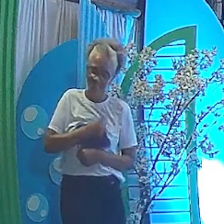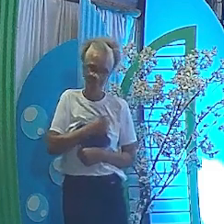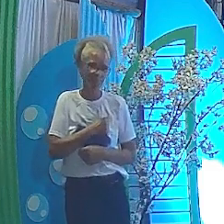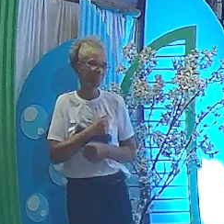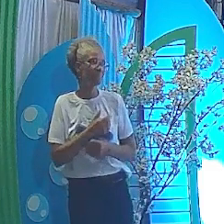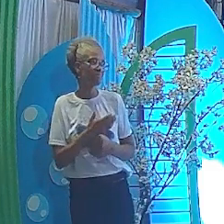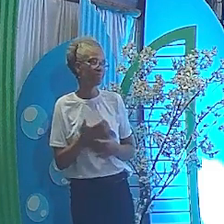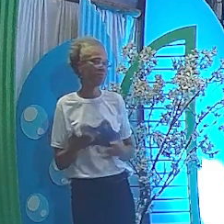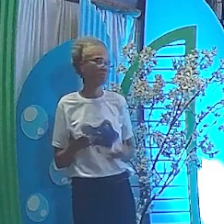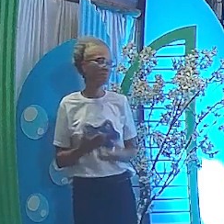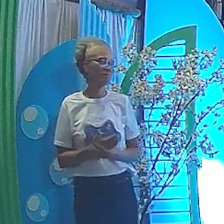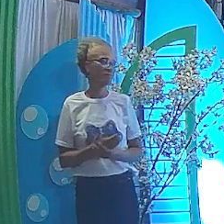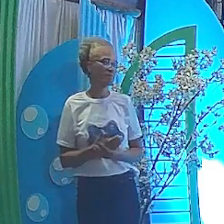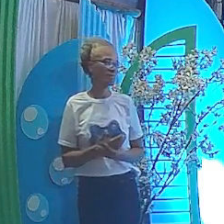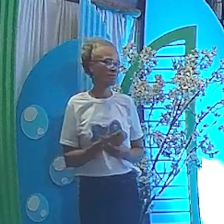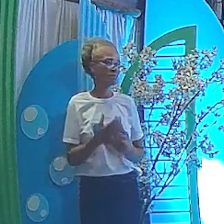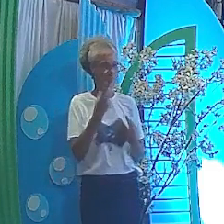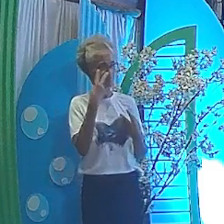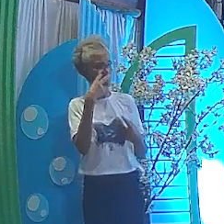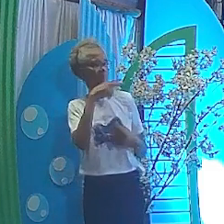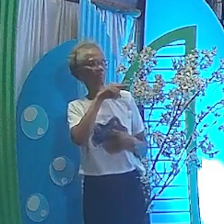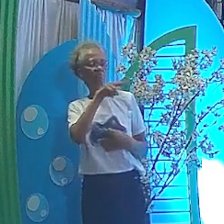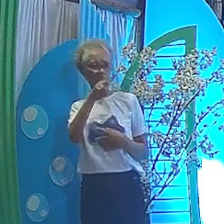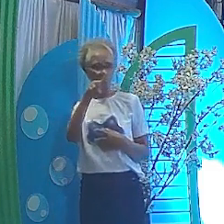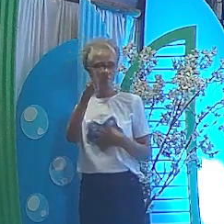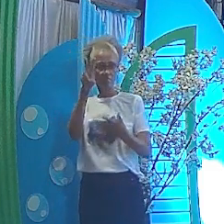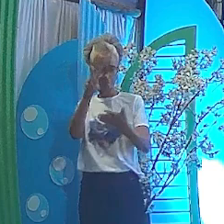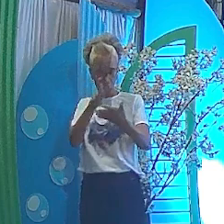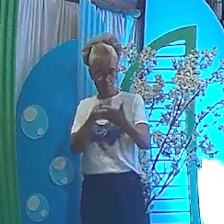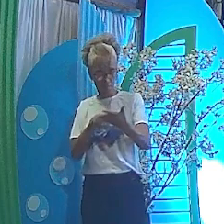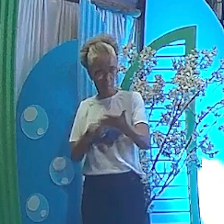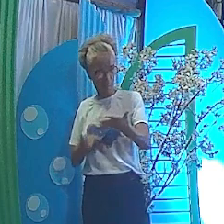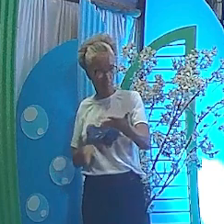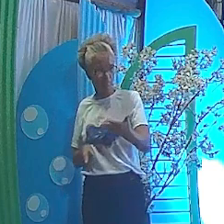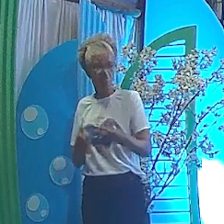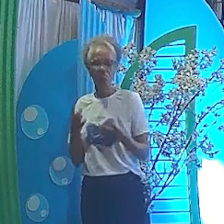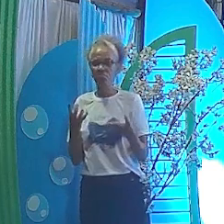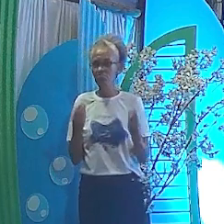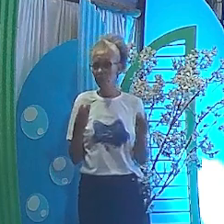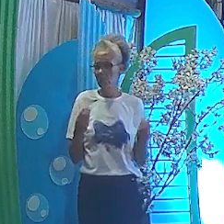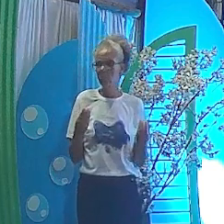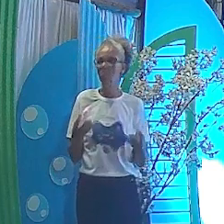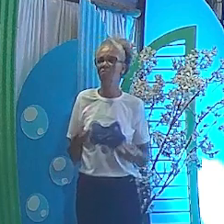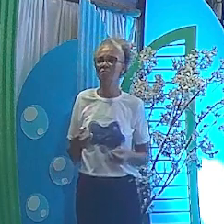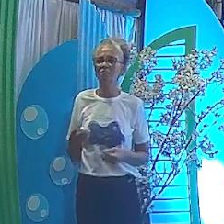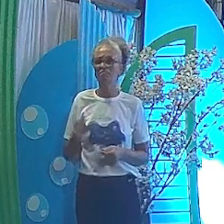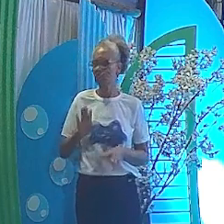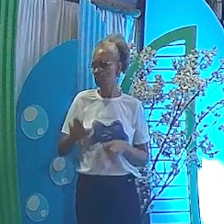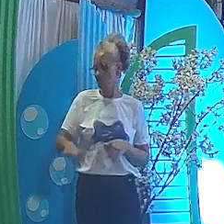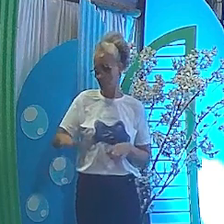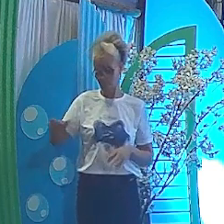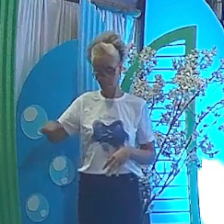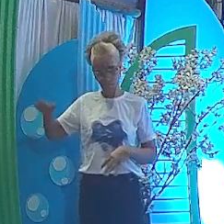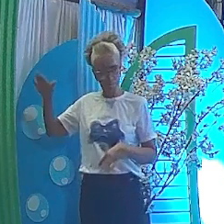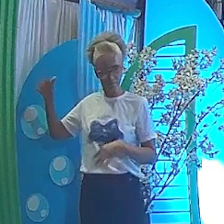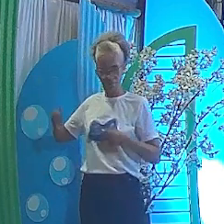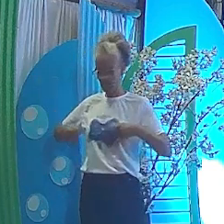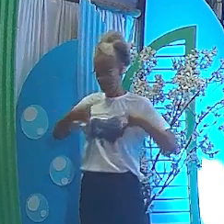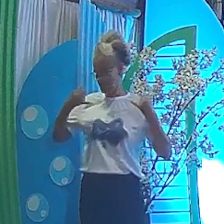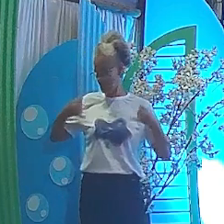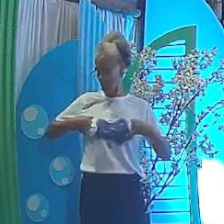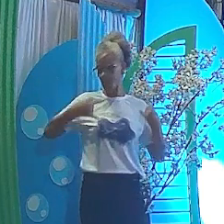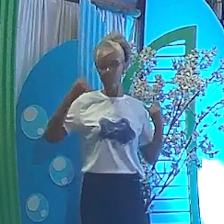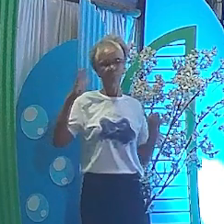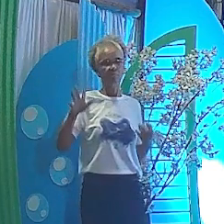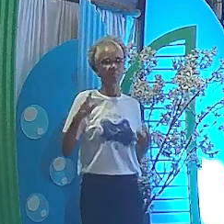isso, a gente tem, como vocês já devem ter visto na programação, temos diversas atividades para todos os públicos, todas as